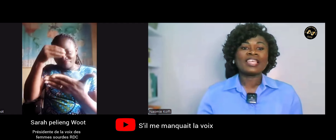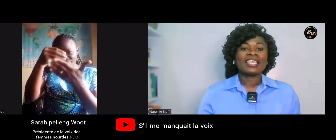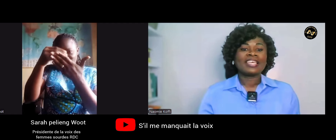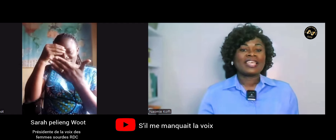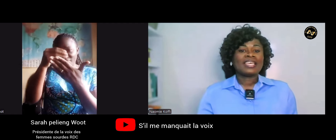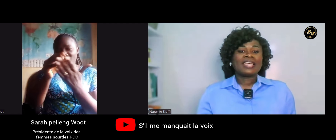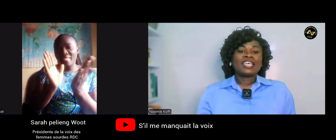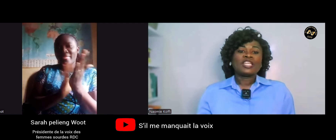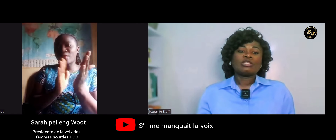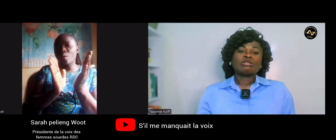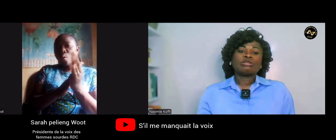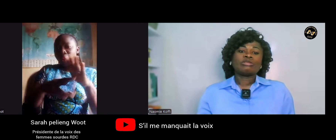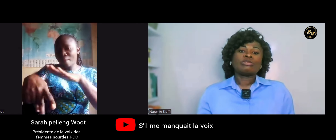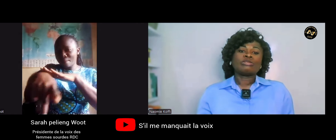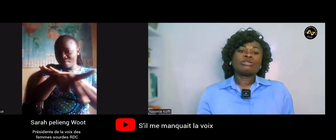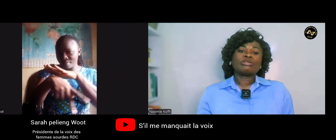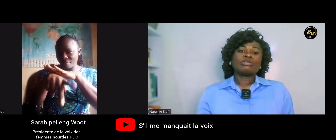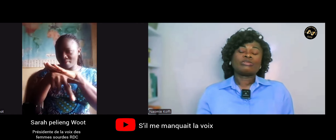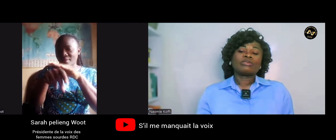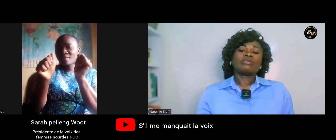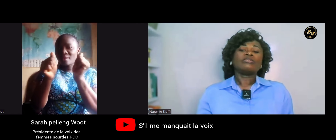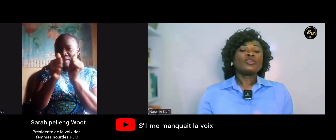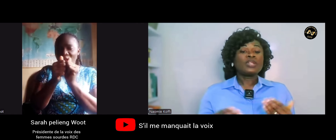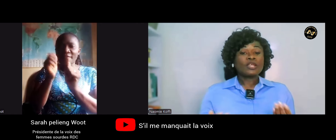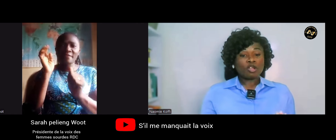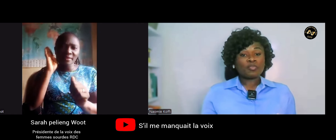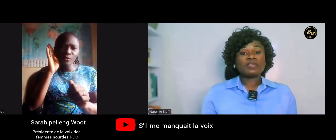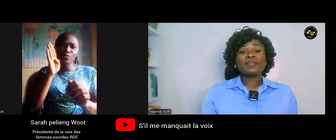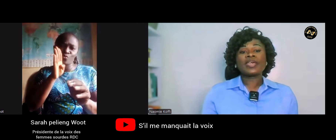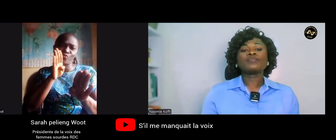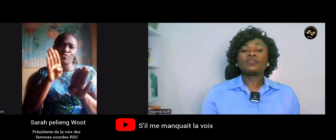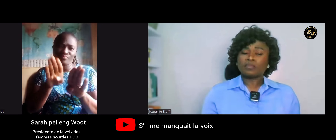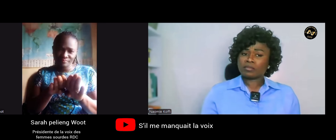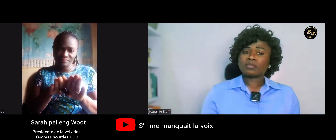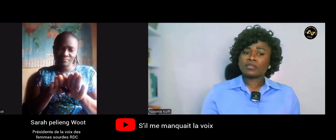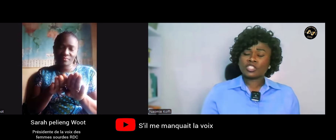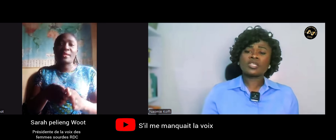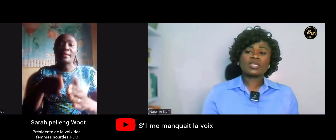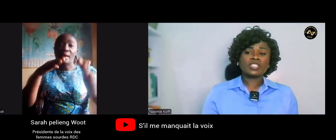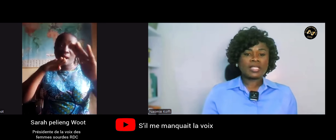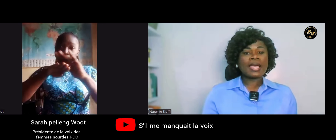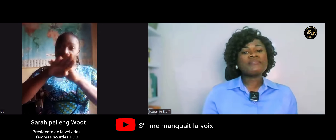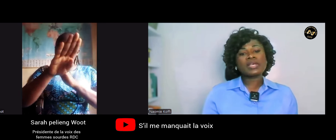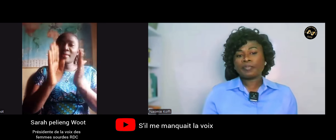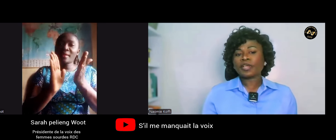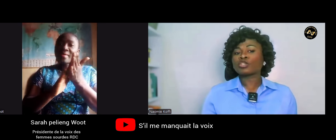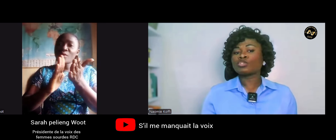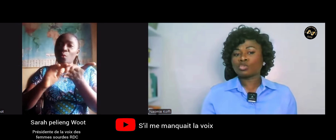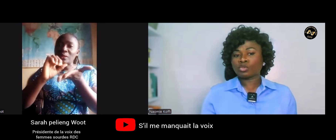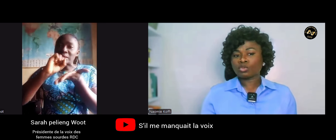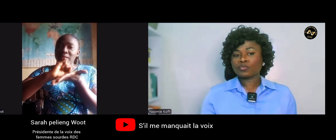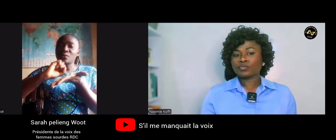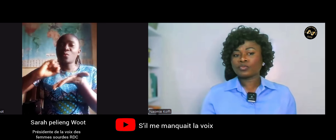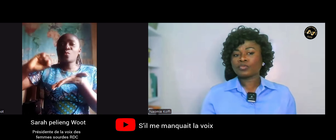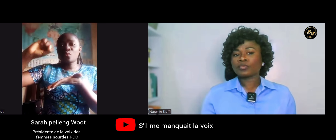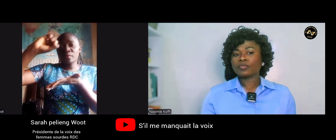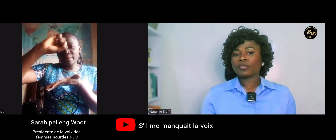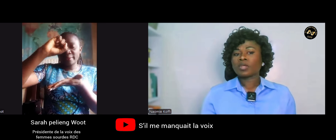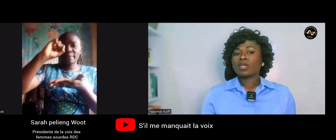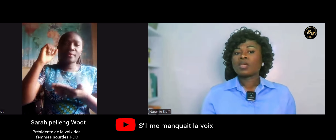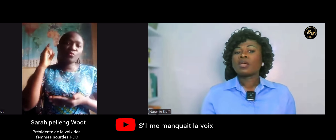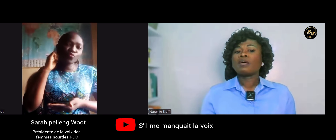Lorsque j'étais à l'école primaire, j'étais avec des élèves sourds, une école